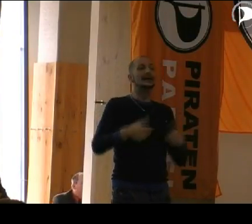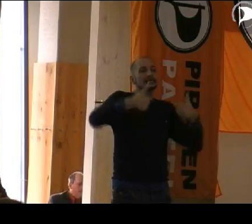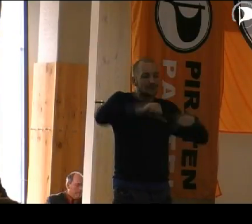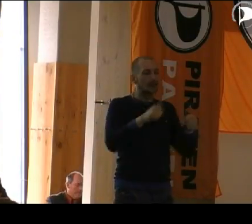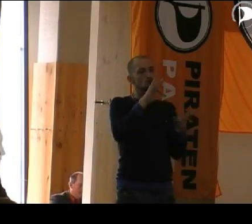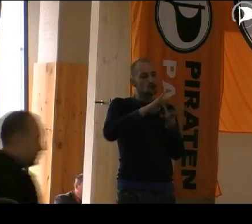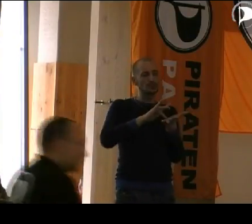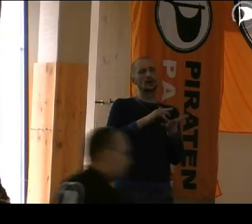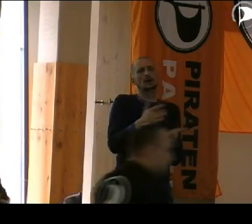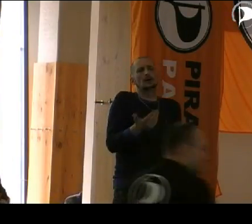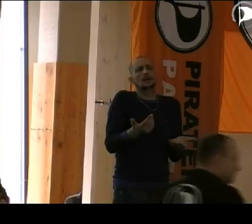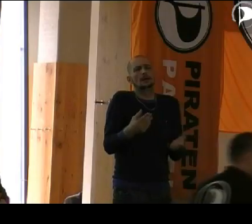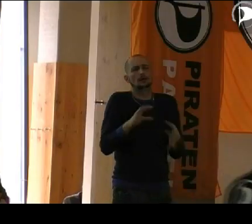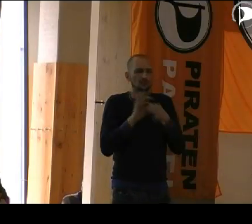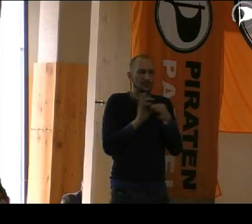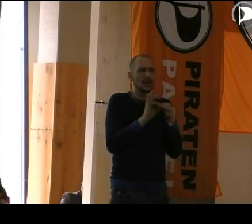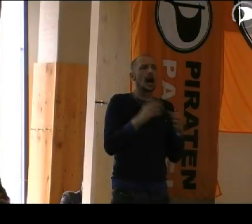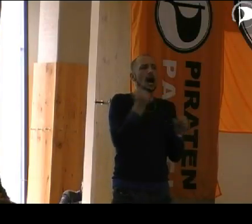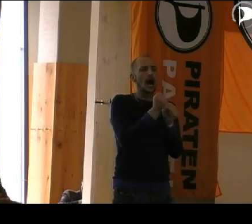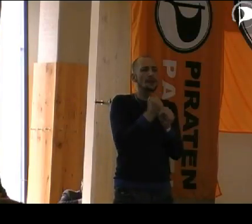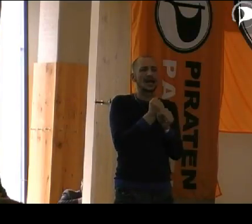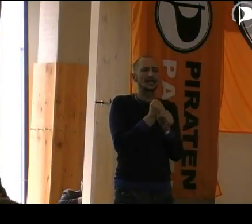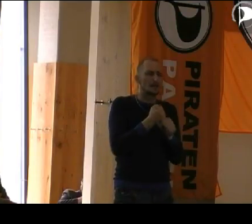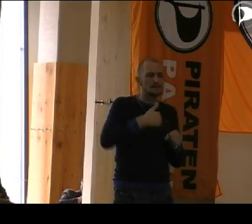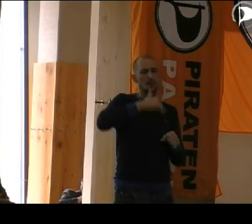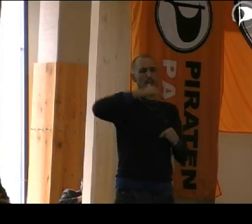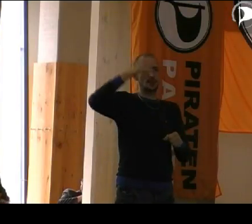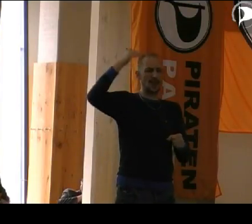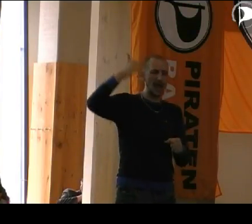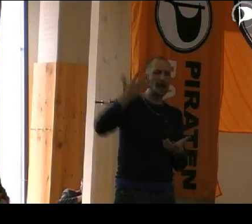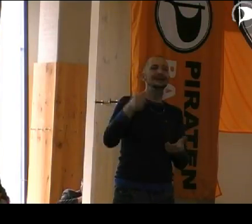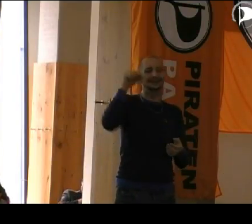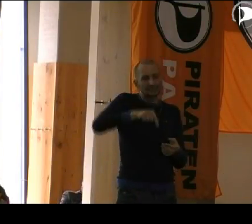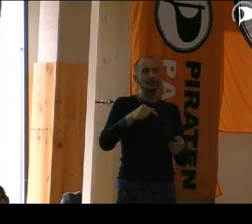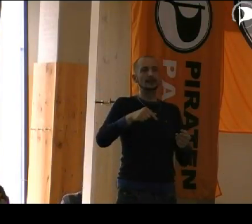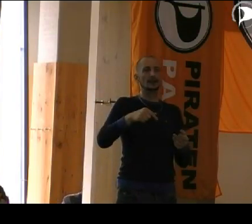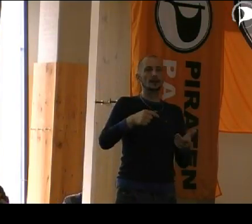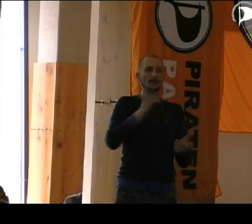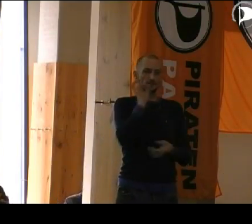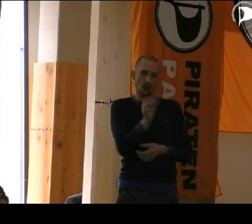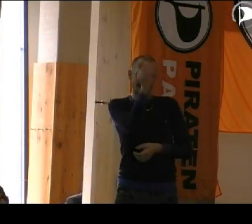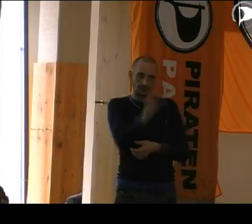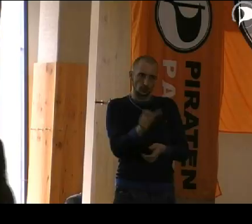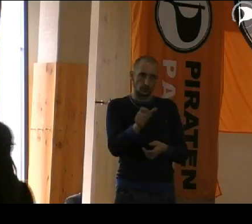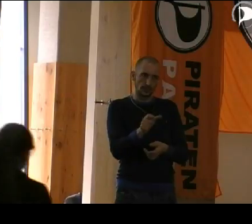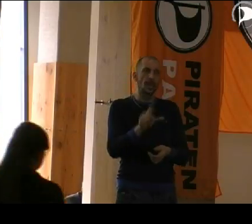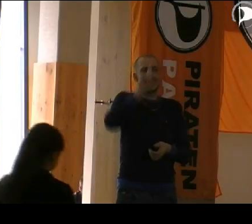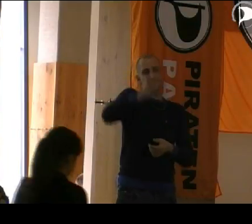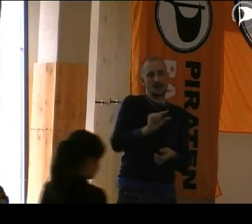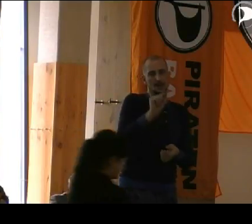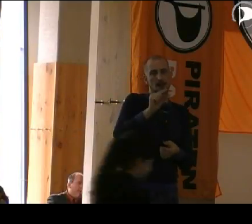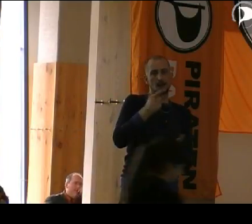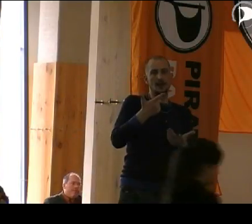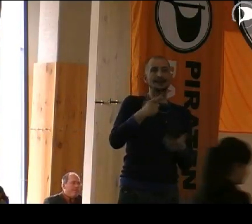ich habe er arbeitet dran stellt genau die haare immer noch erwägen die zum video wie hier in nicht nur einmal zwischen 15